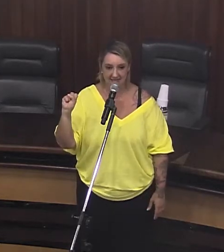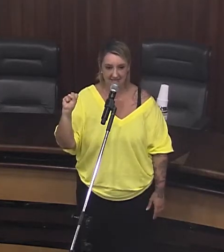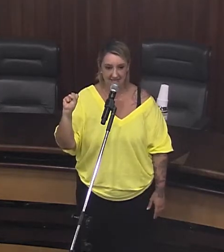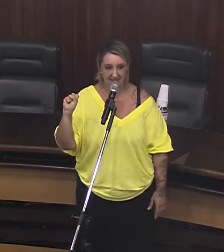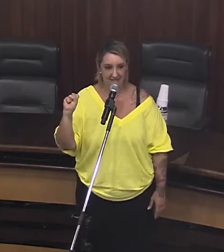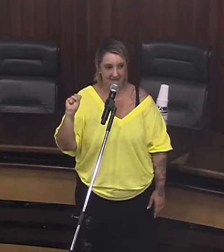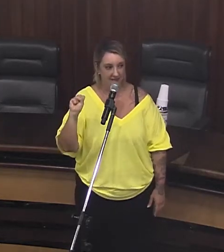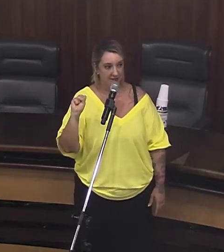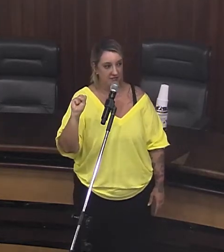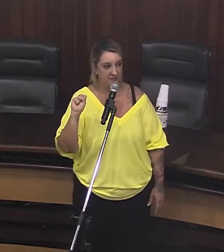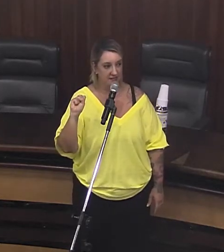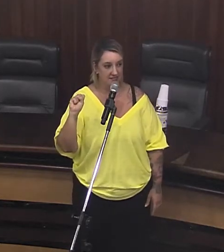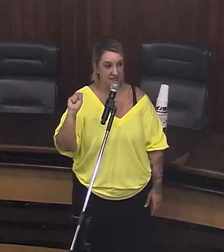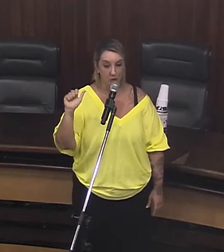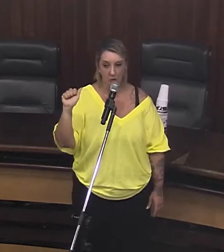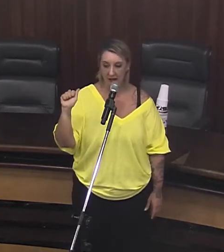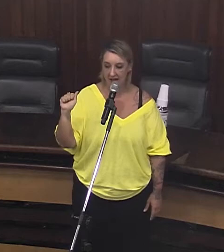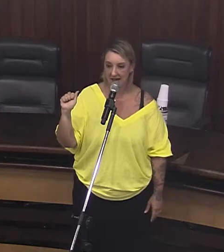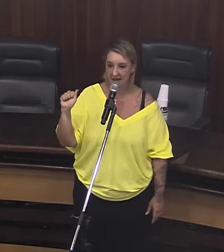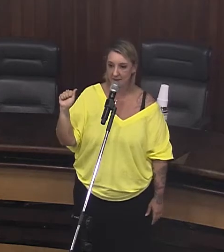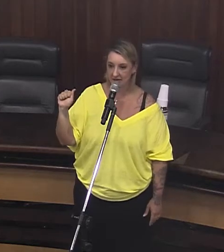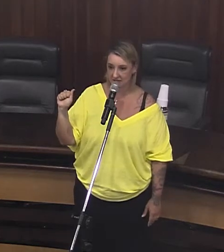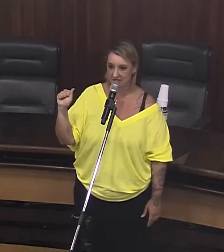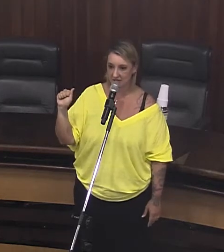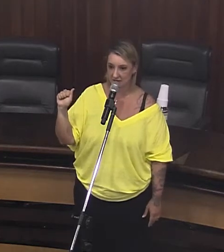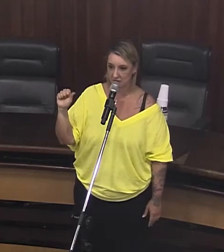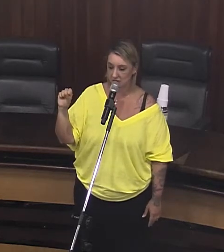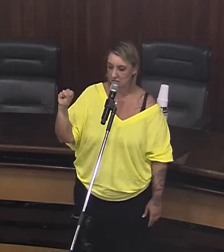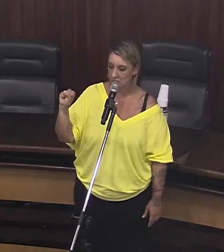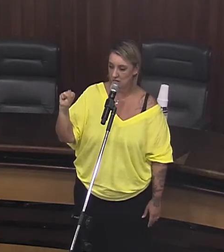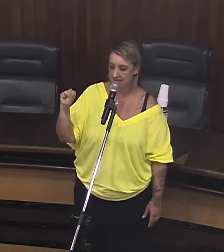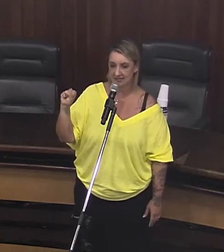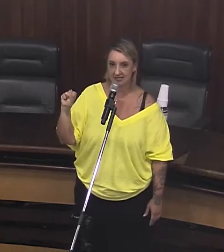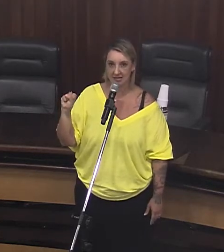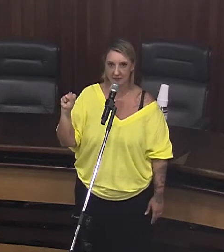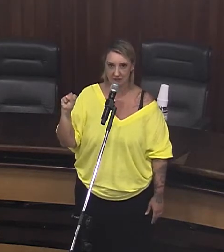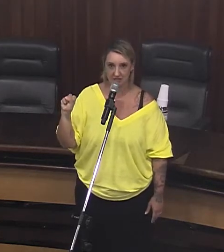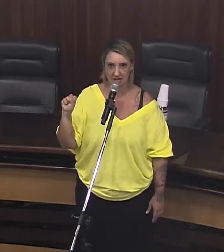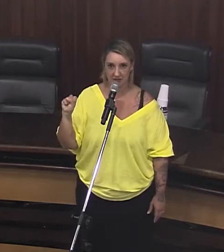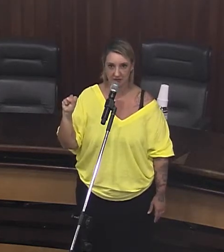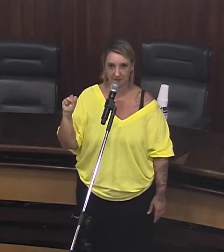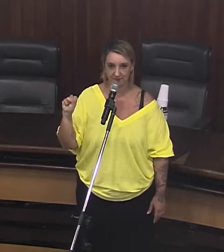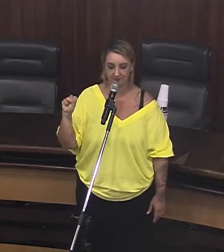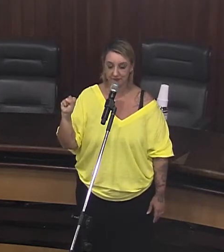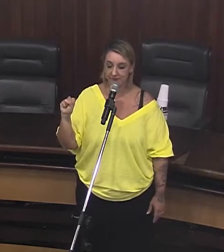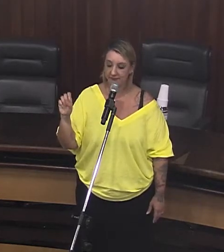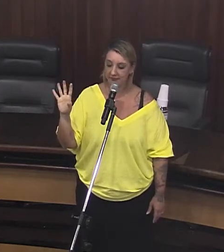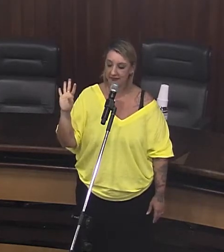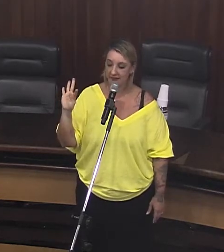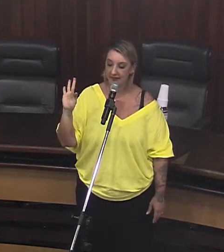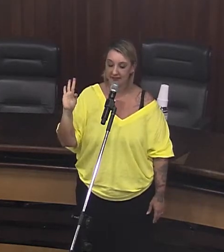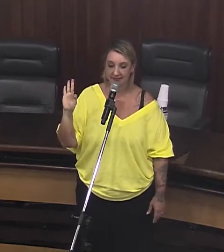S. Tá vendo a diferença? O A é abertinho, o S é fechado.